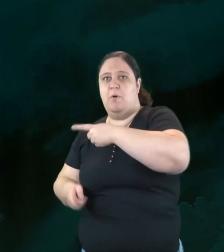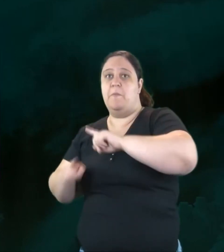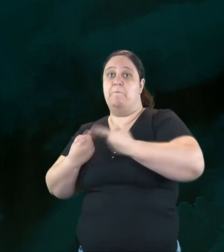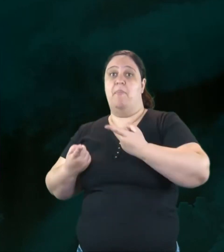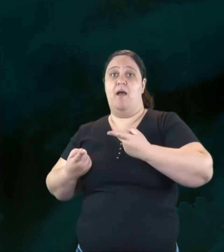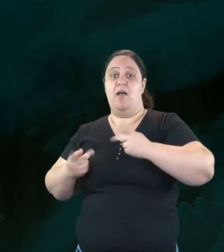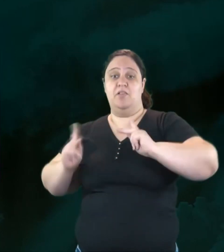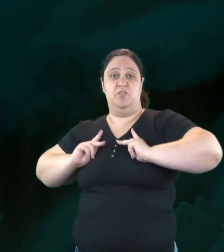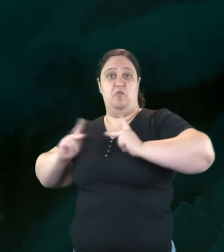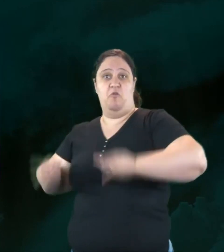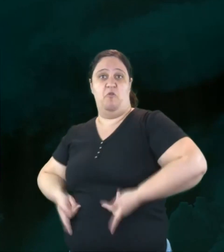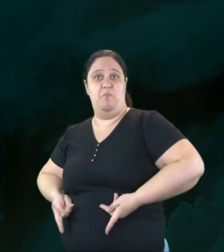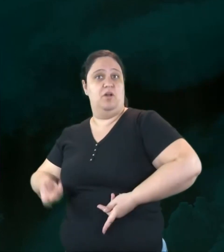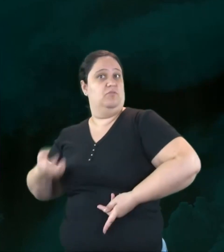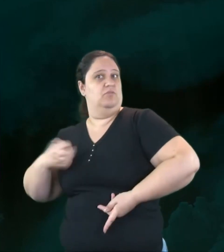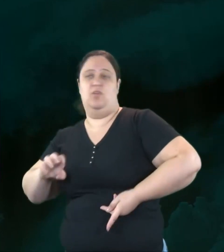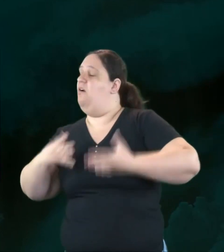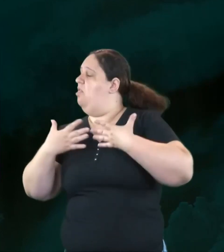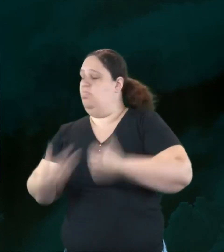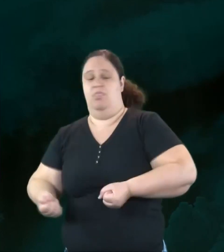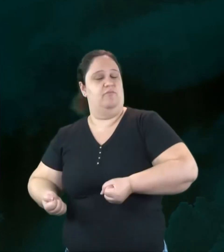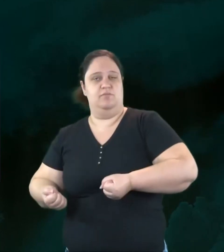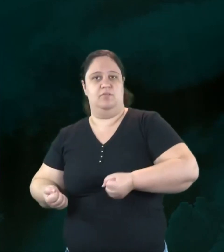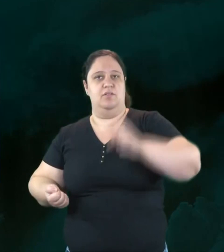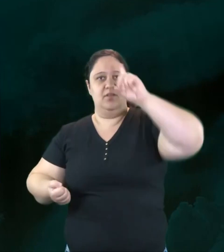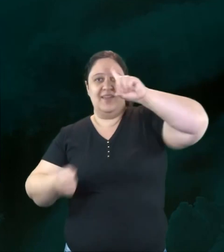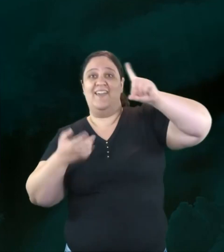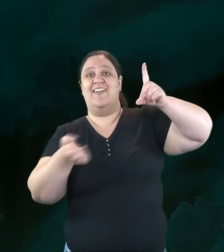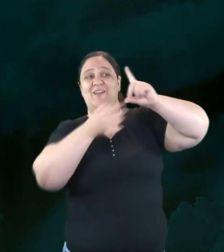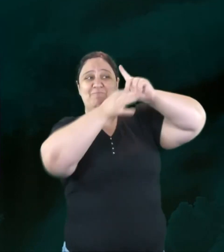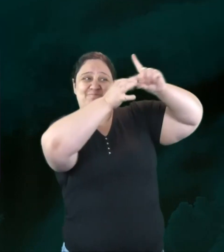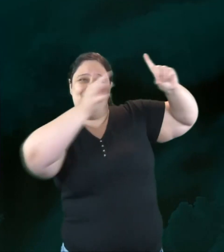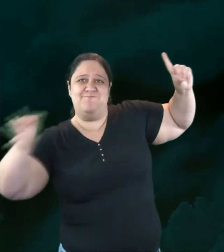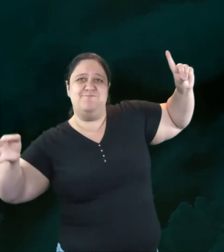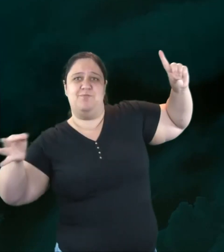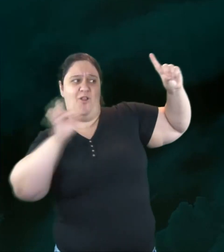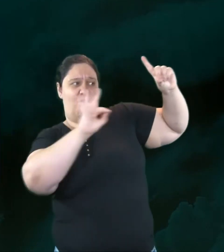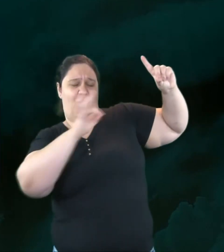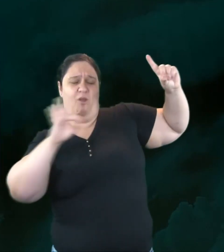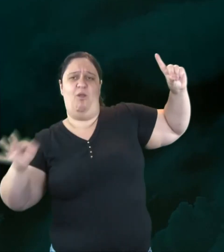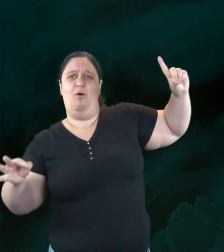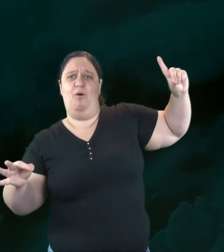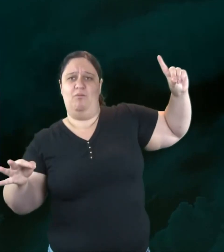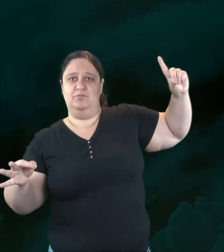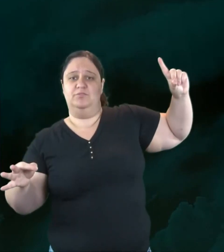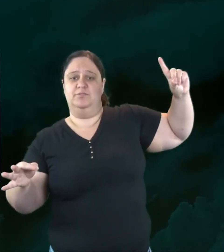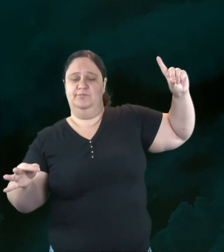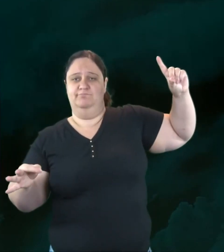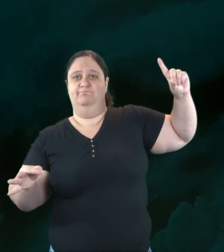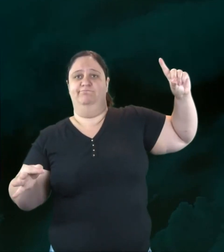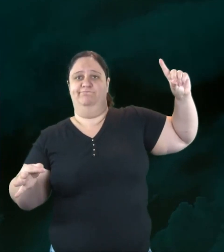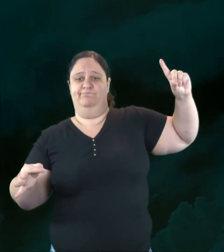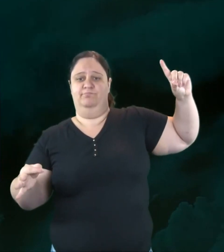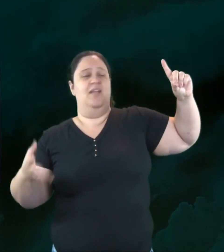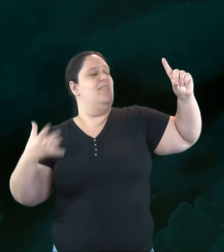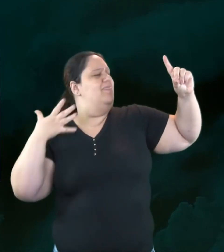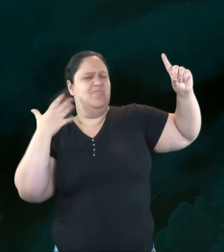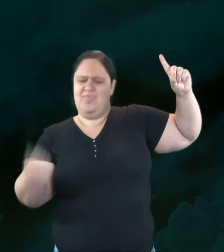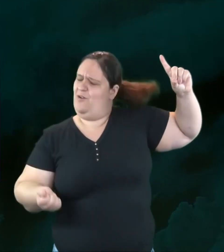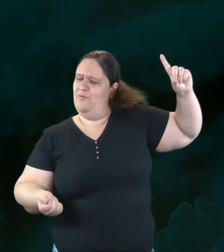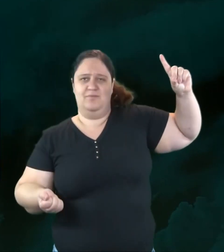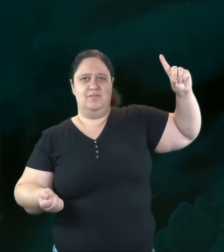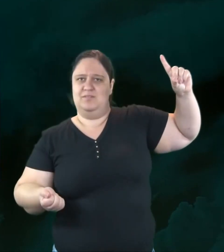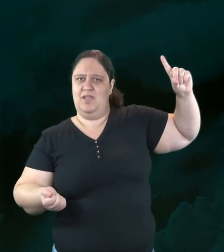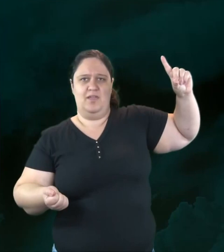quer libertar-se desse laço, quer soltar essas algemas, eles não querem